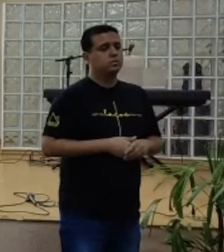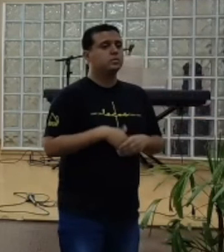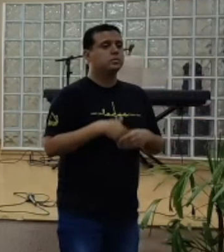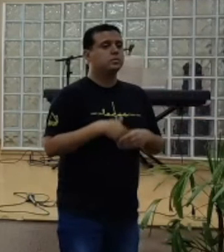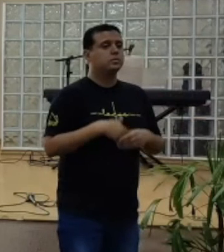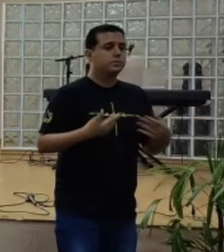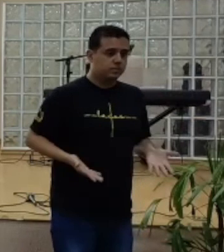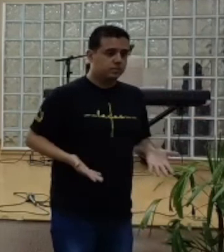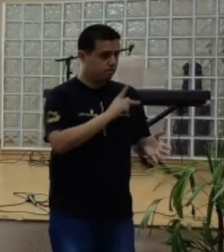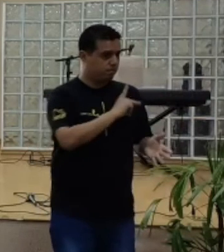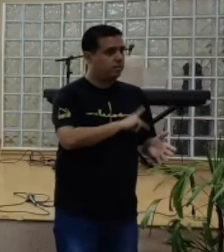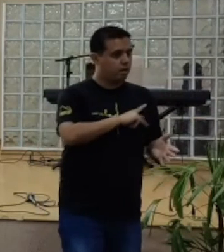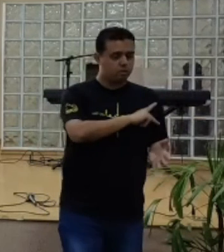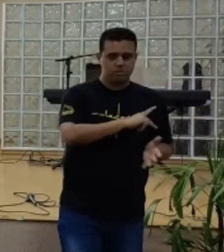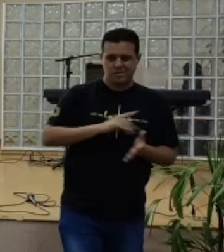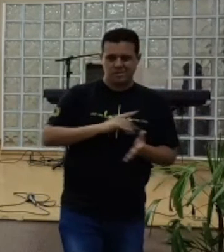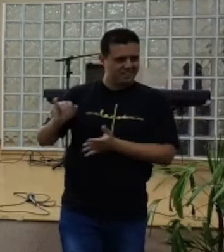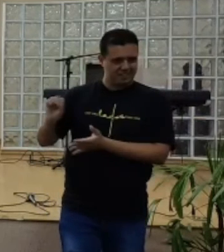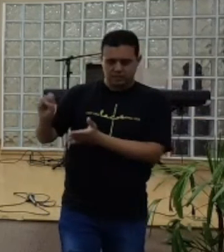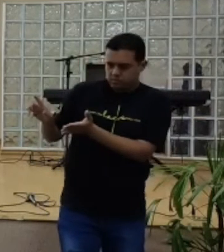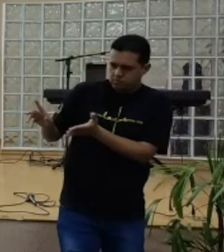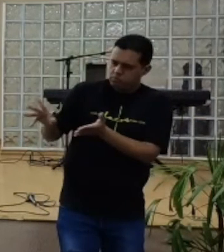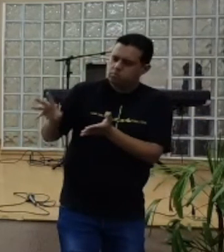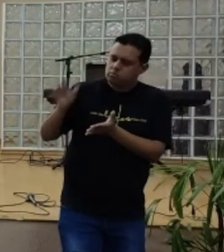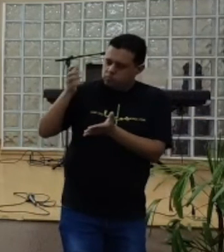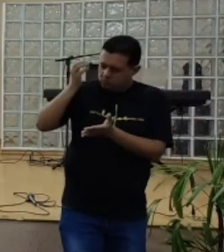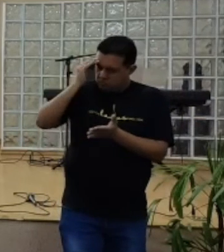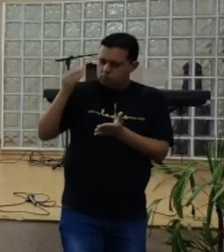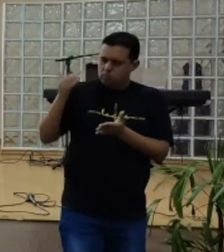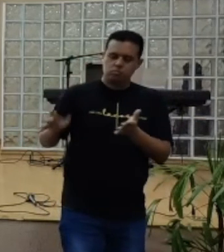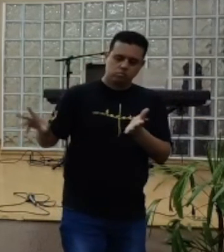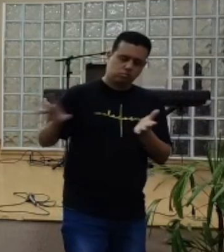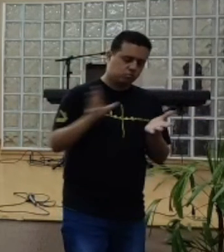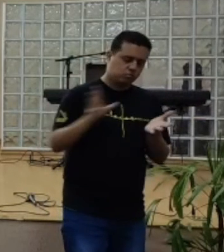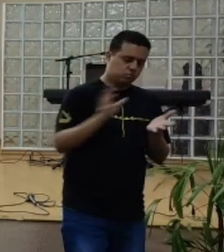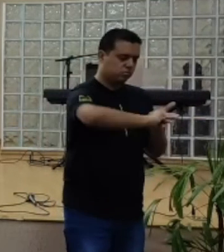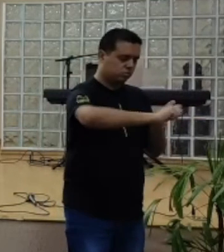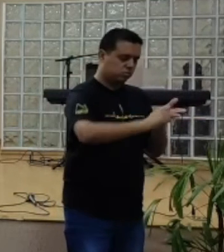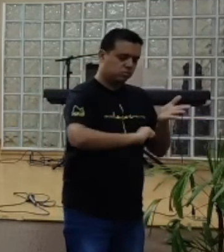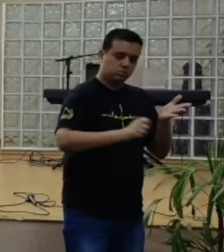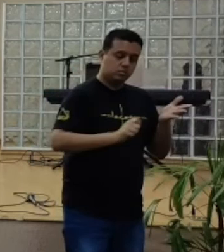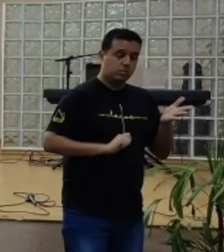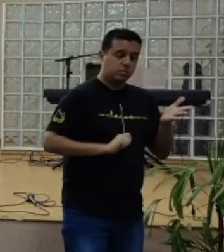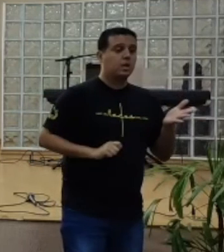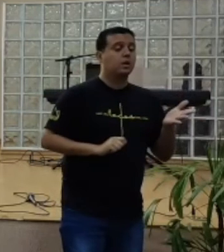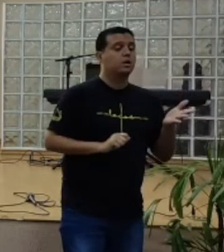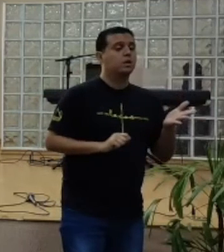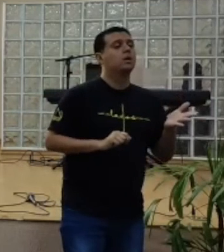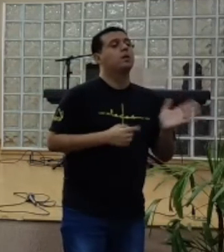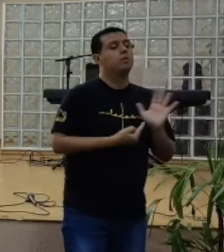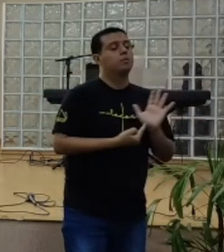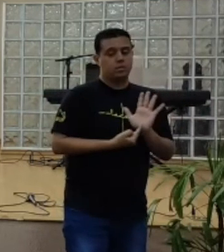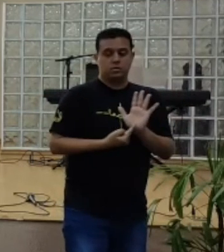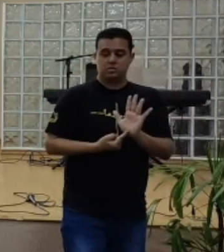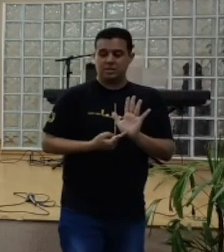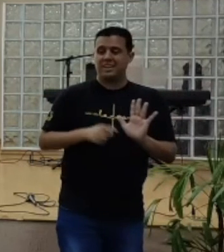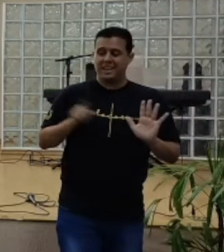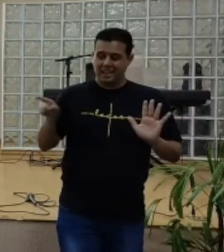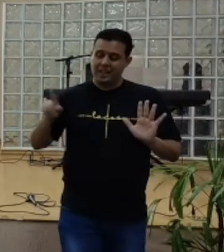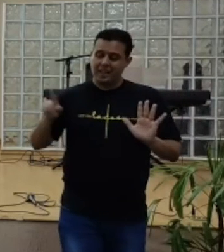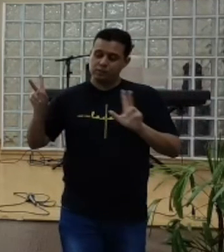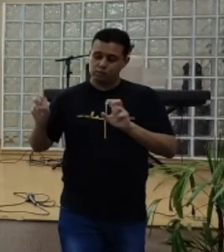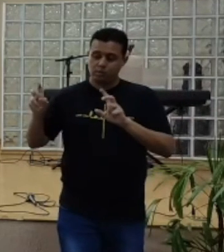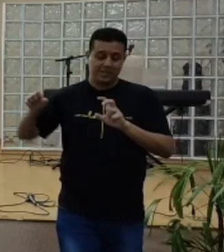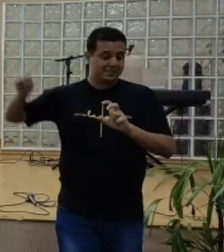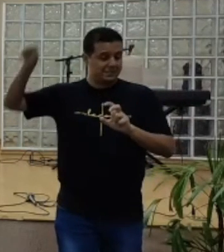mostrar. Ela aponta tanto para Sara, ela foi dita depois de Sara, mas ela aponta tanto